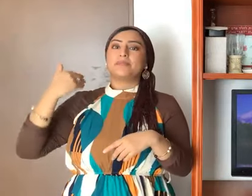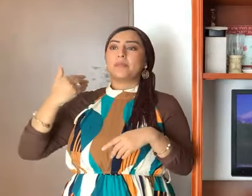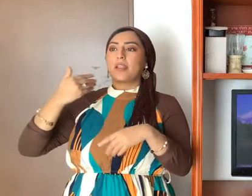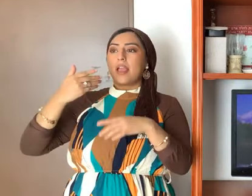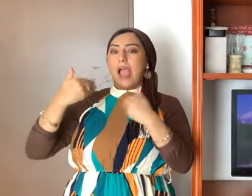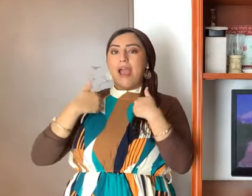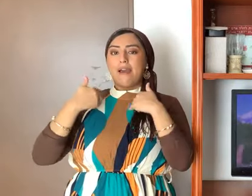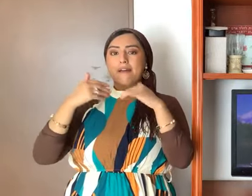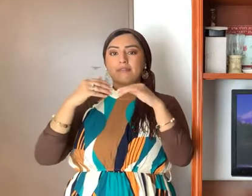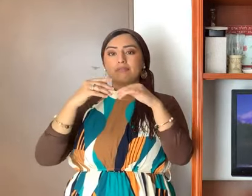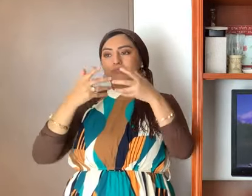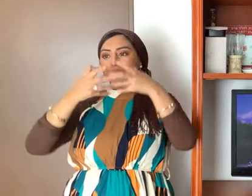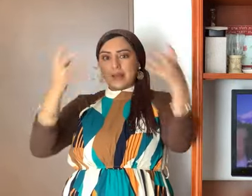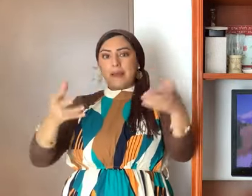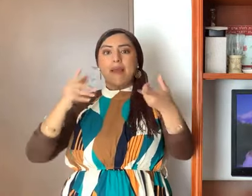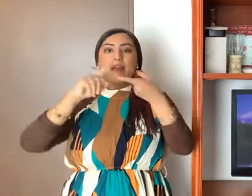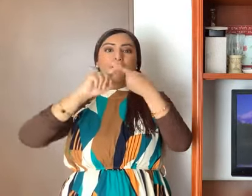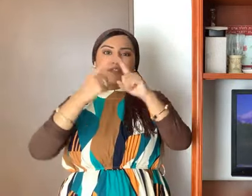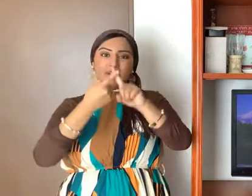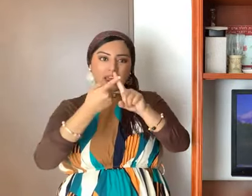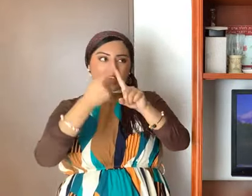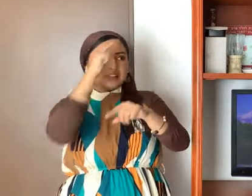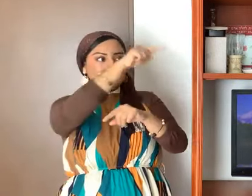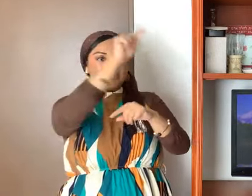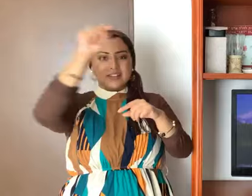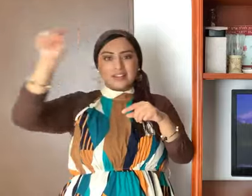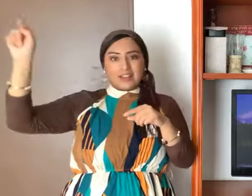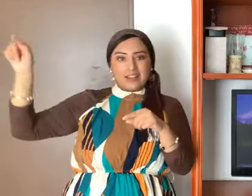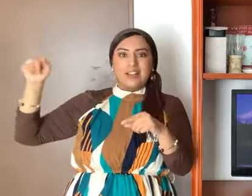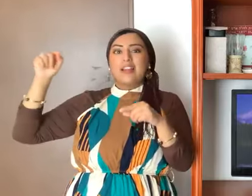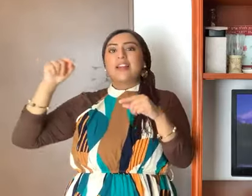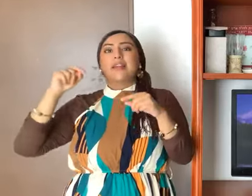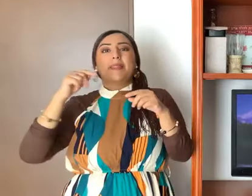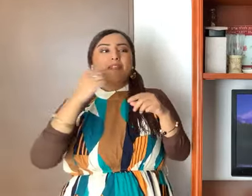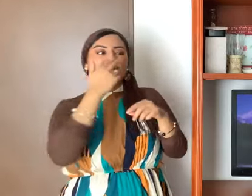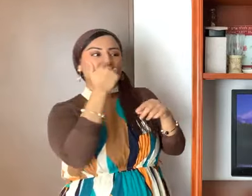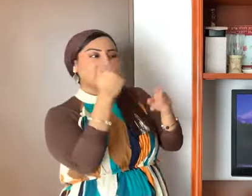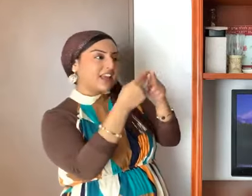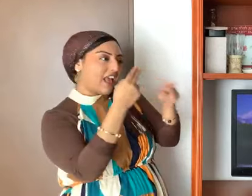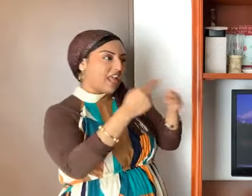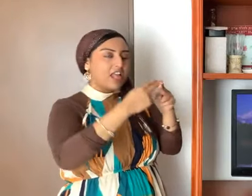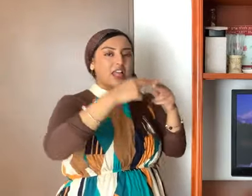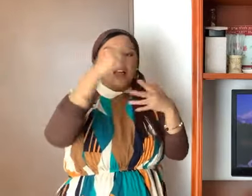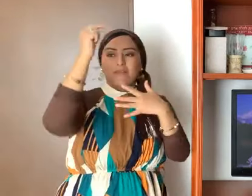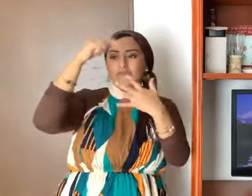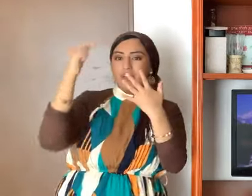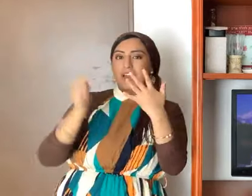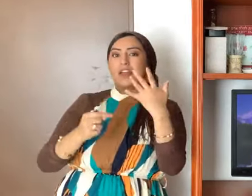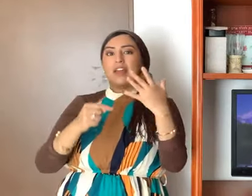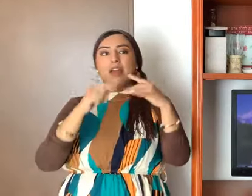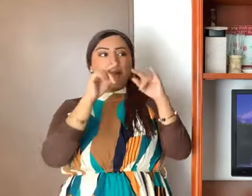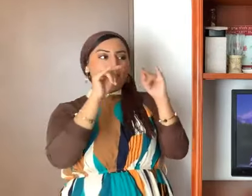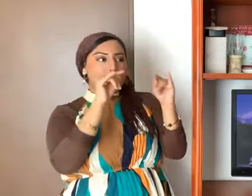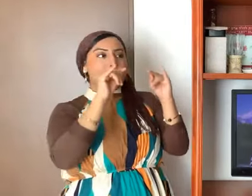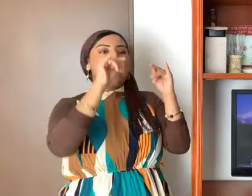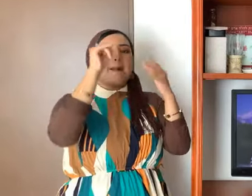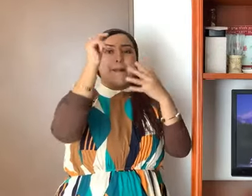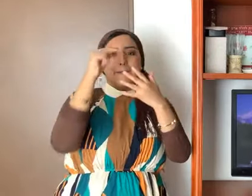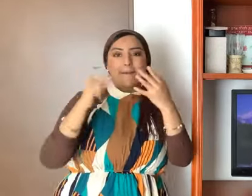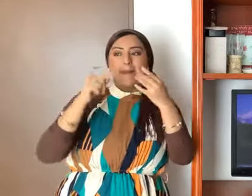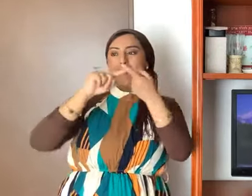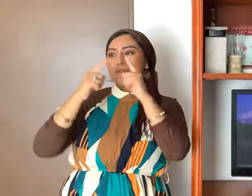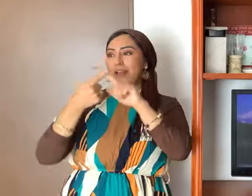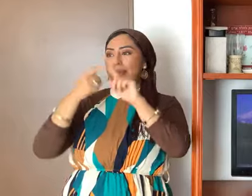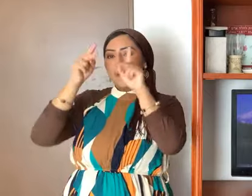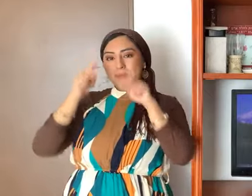tus vecinos y les ponías apodos, ellos te ponían apodos, si te llevabas con la gente, con el de